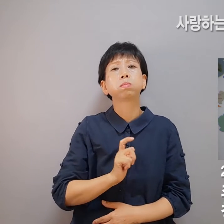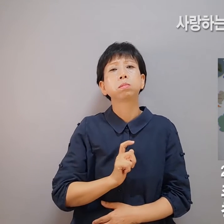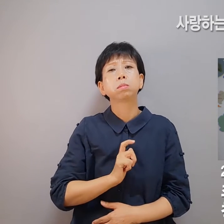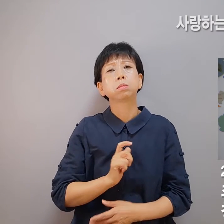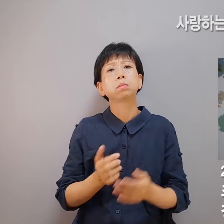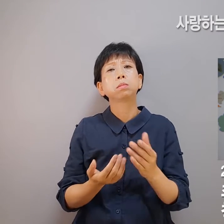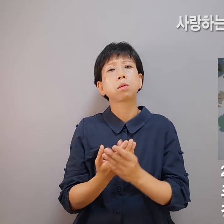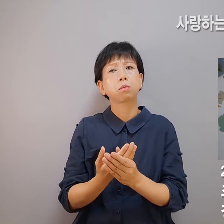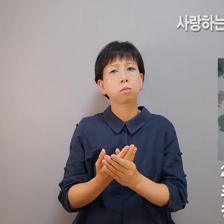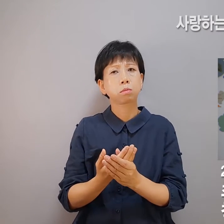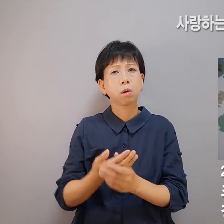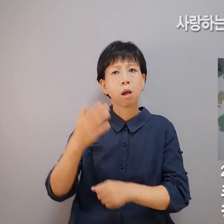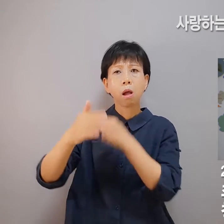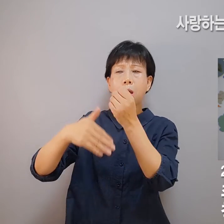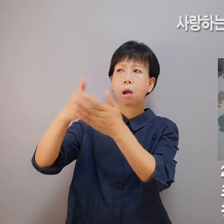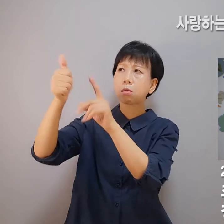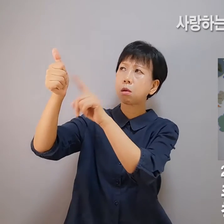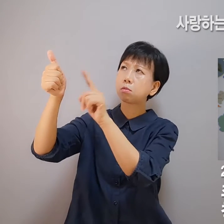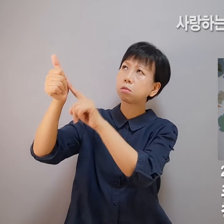하나님이 왜 그들을 가만히 두실까?